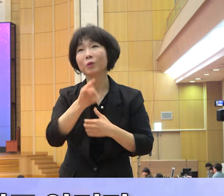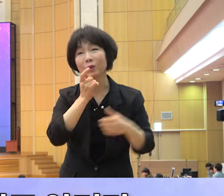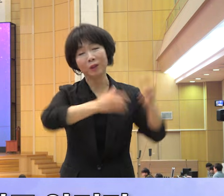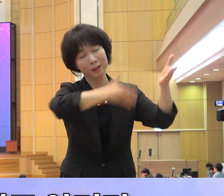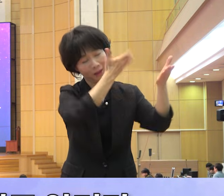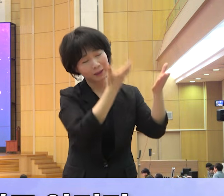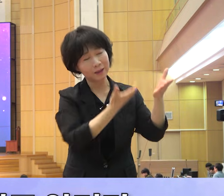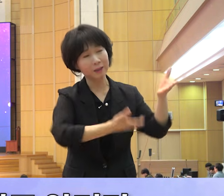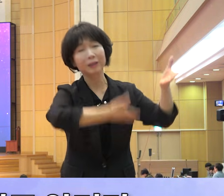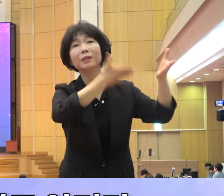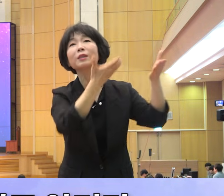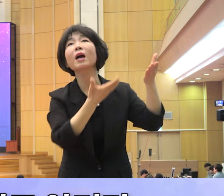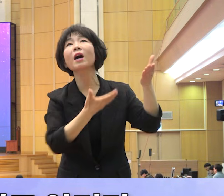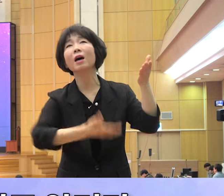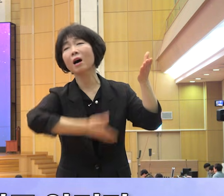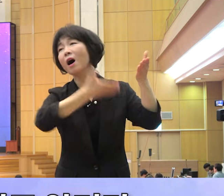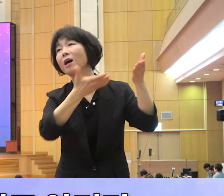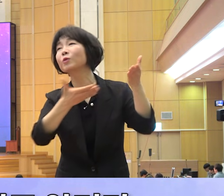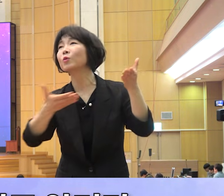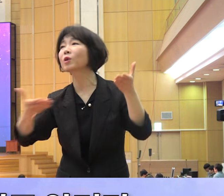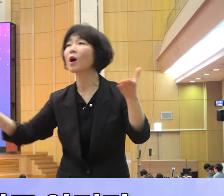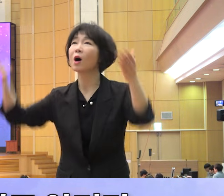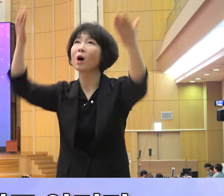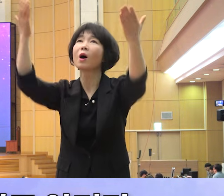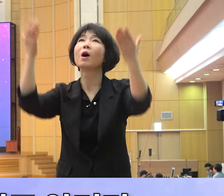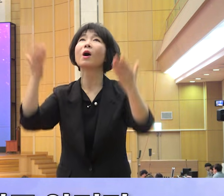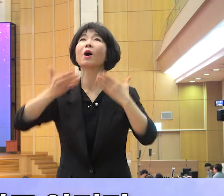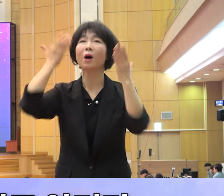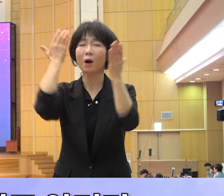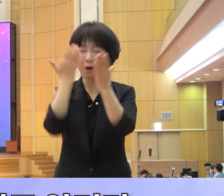은혜의 강물 흐르게 하소서.